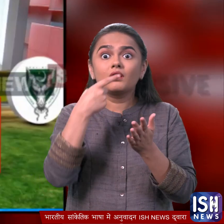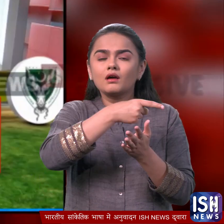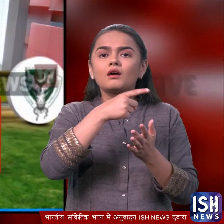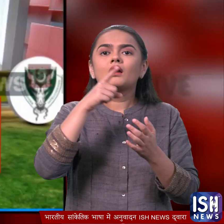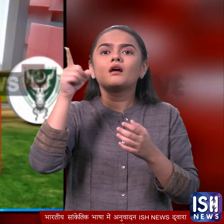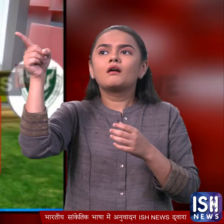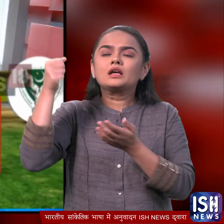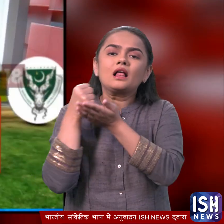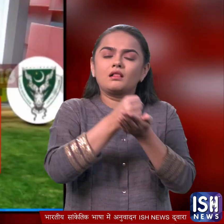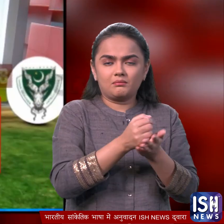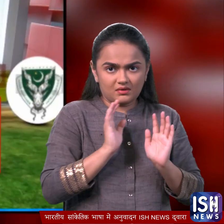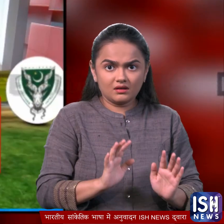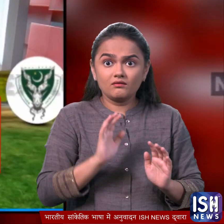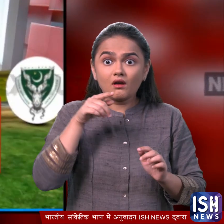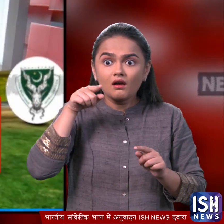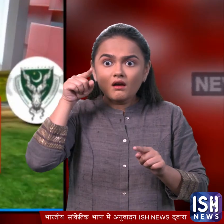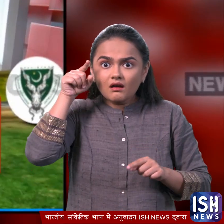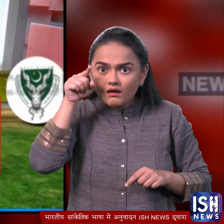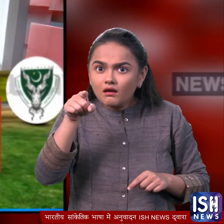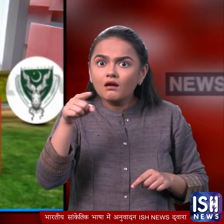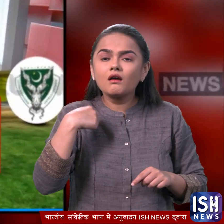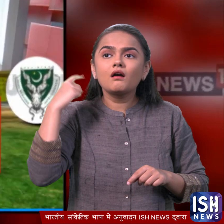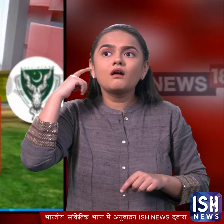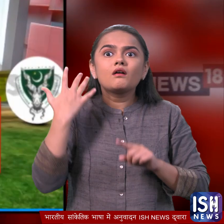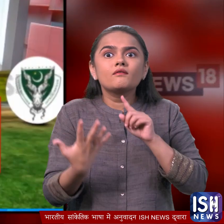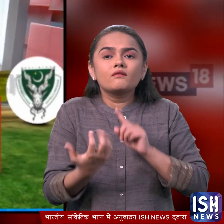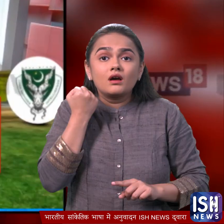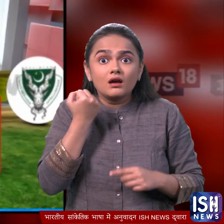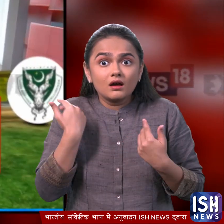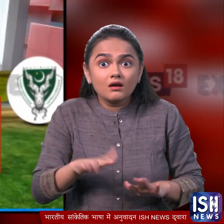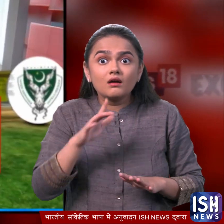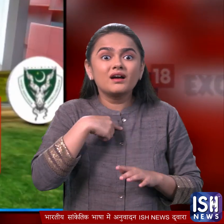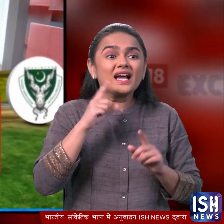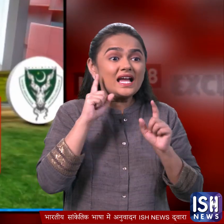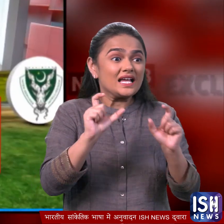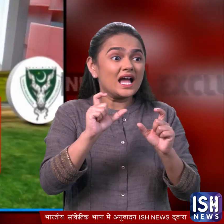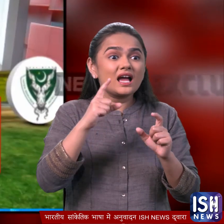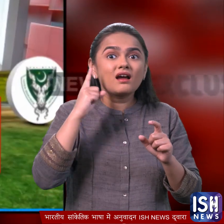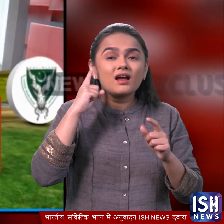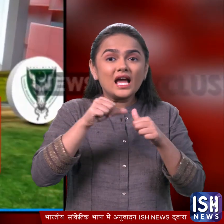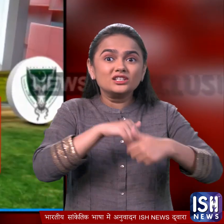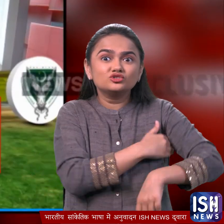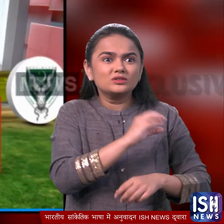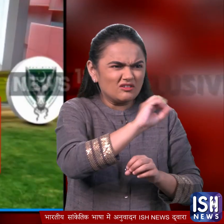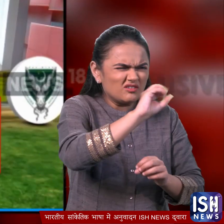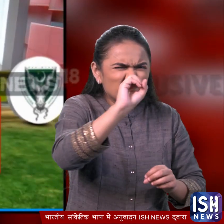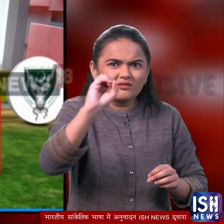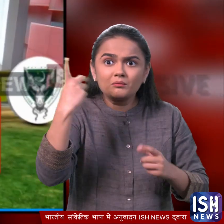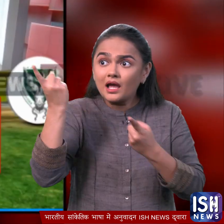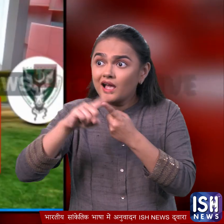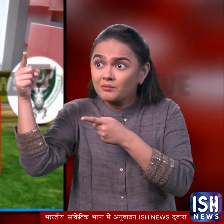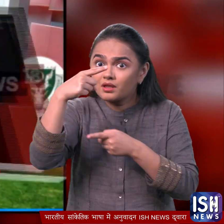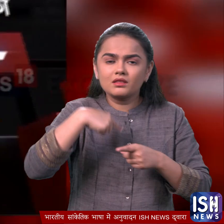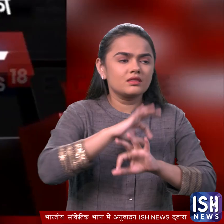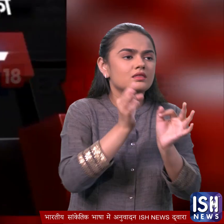खालसा की मदद कर रही है। इस साजिश के पता चलने के बाद सुरक्षा एजेंसियों को अलर्ट कर दिया गया, ताकि वक्त रहते किसी भी साजिश